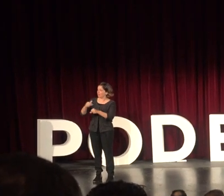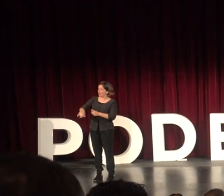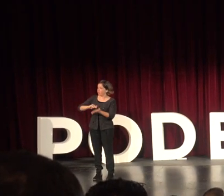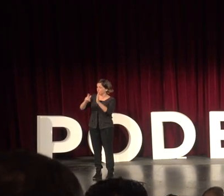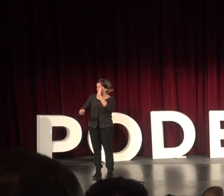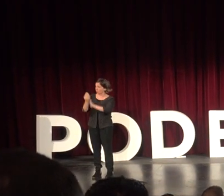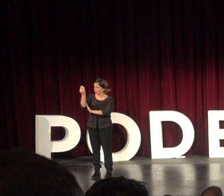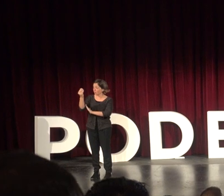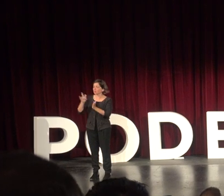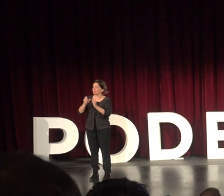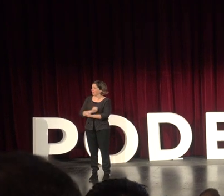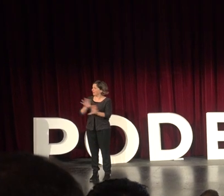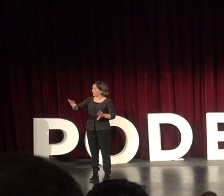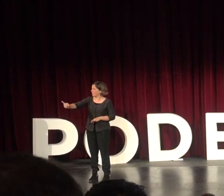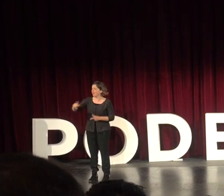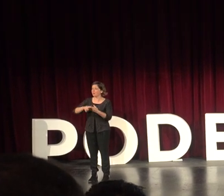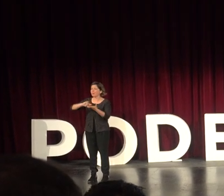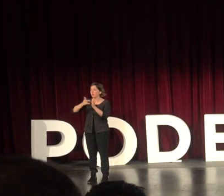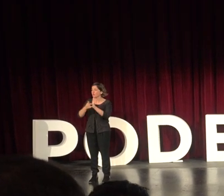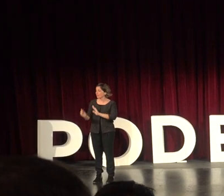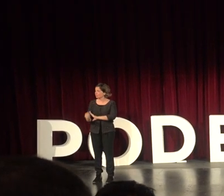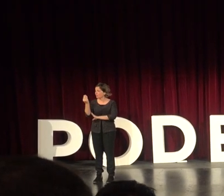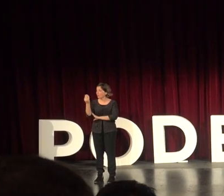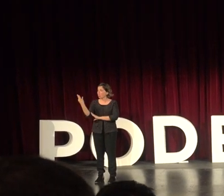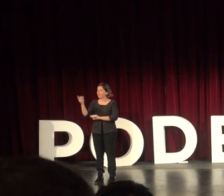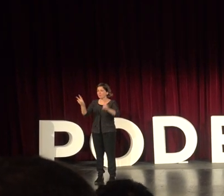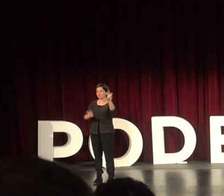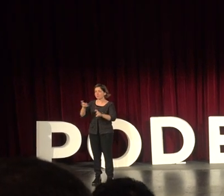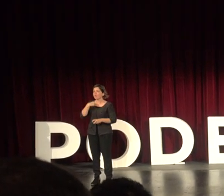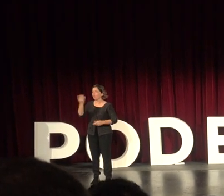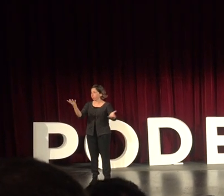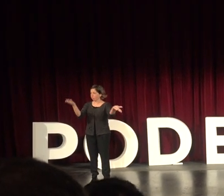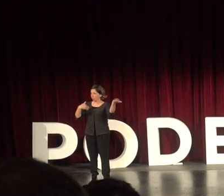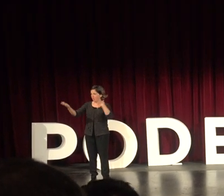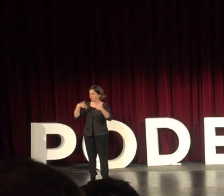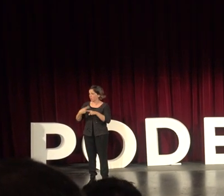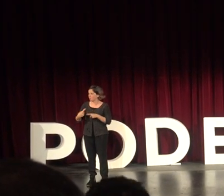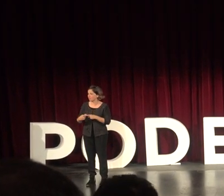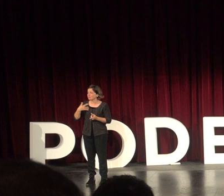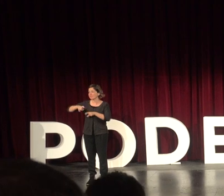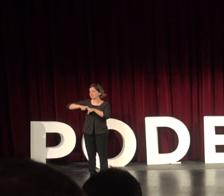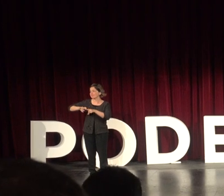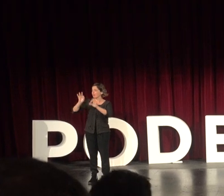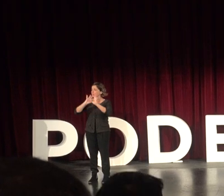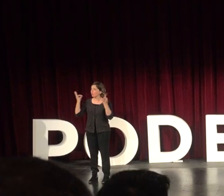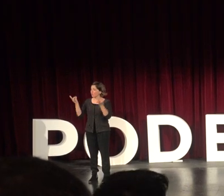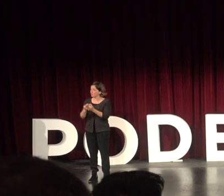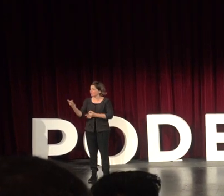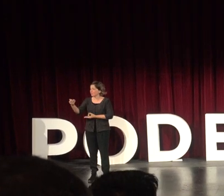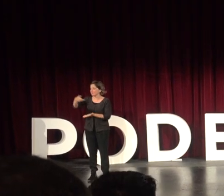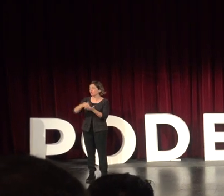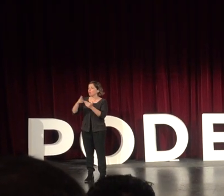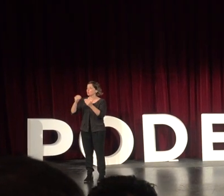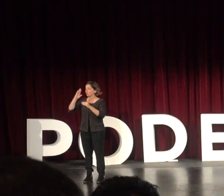proyecto, teníamos claro que este proyecto tenía que emanar de todos vosotros y todas vosotras. Si algo caracteriza a Podemos